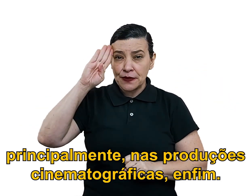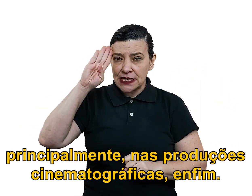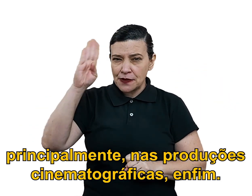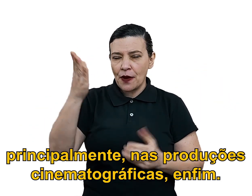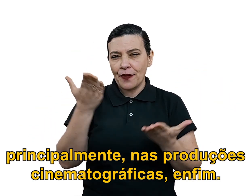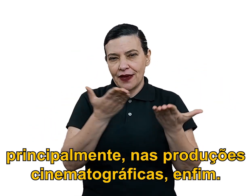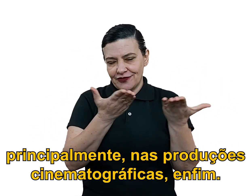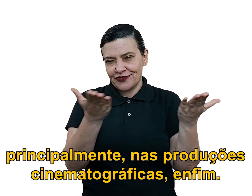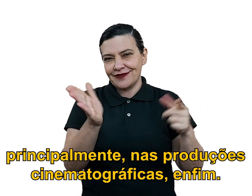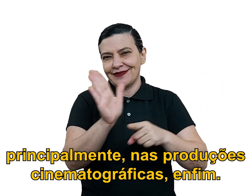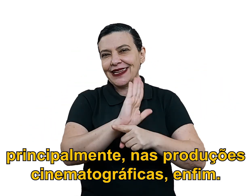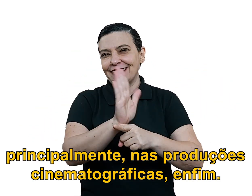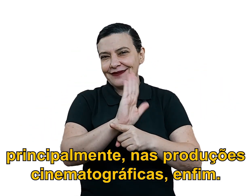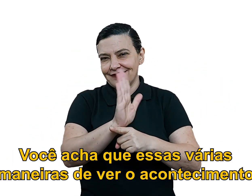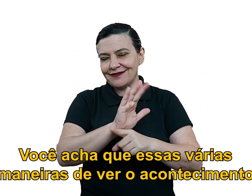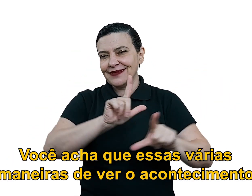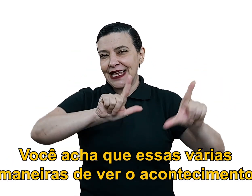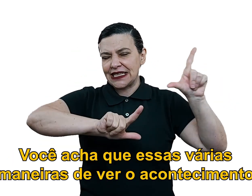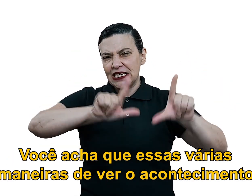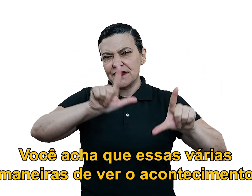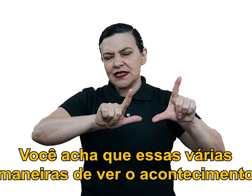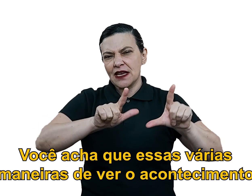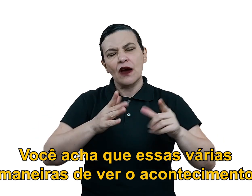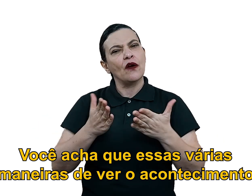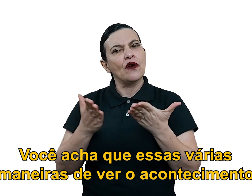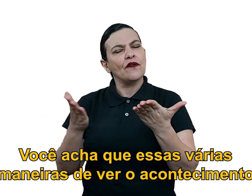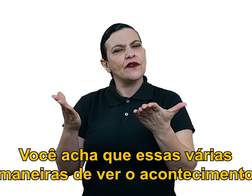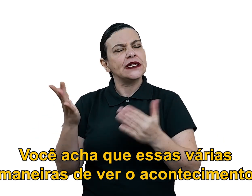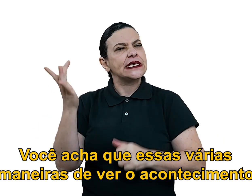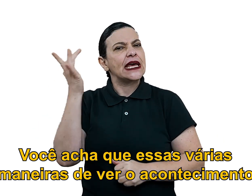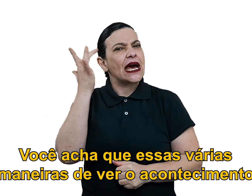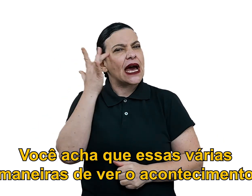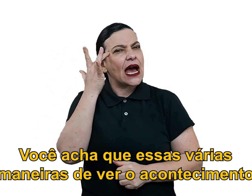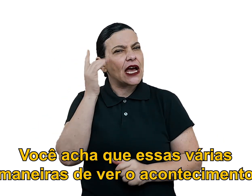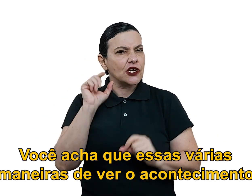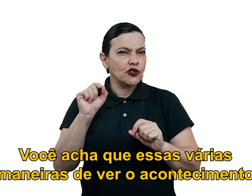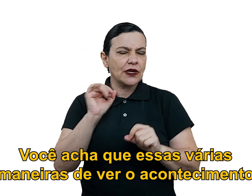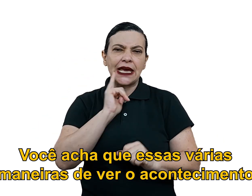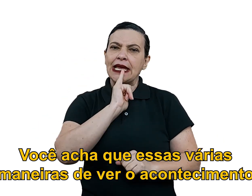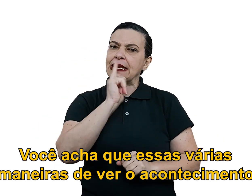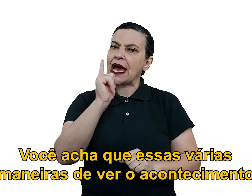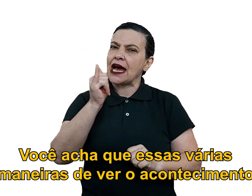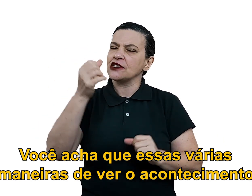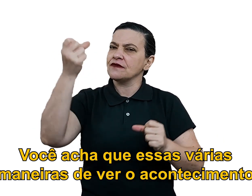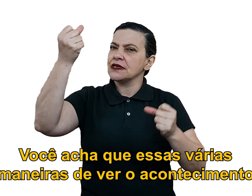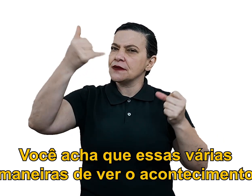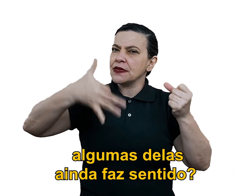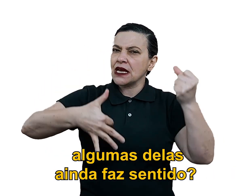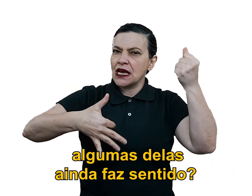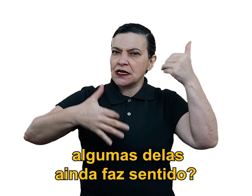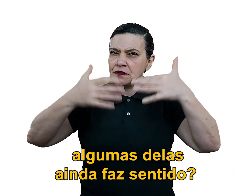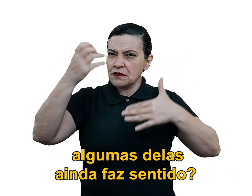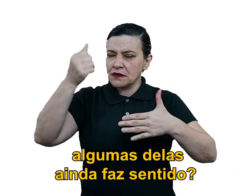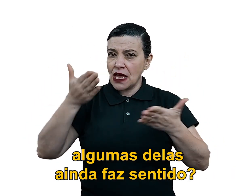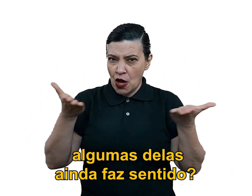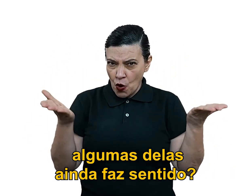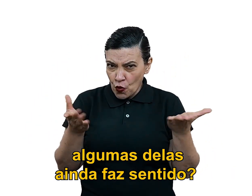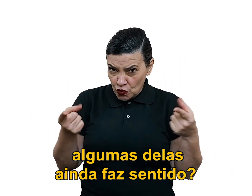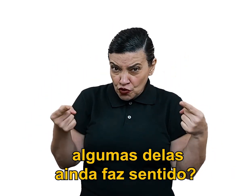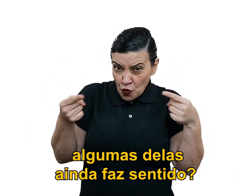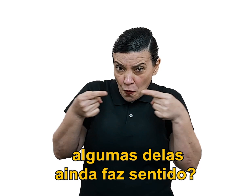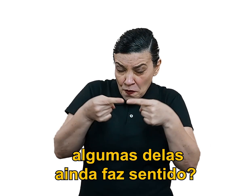nas produções cinematográficas, enfim, você acha que essas várias maneiras de ver o acontecimento, alguma delas ainda